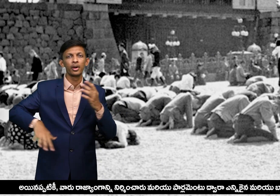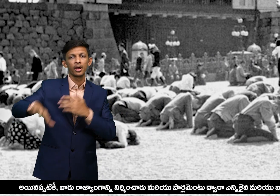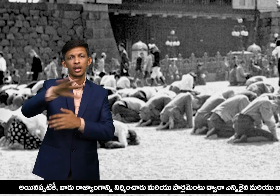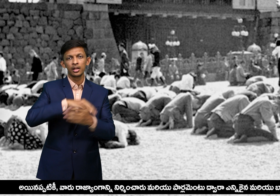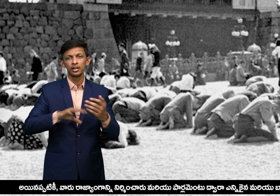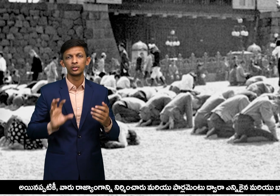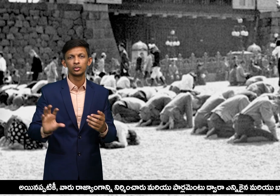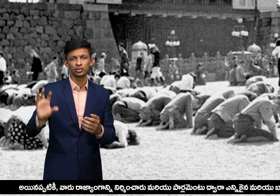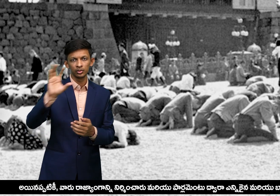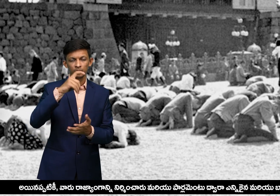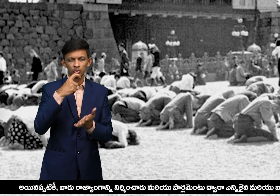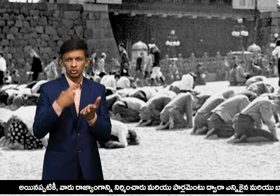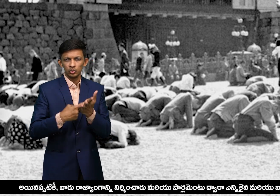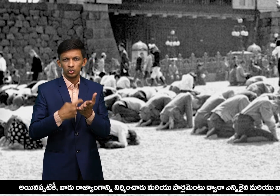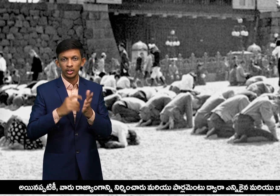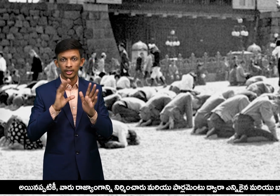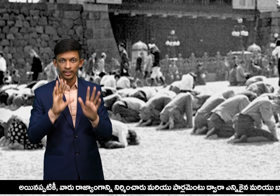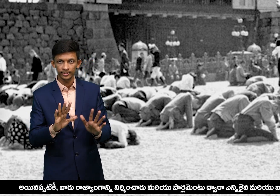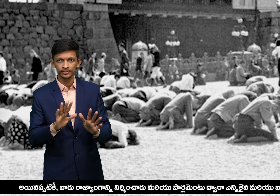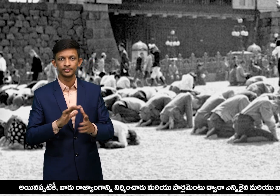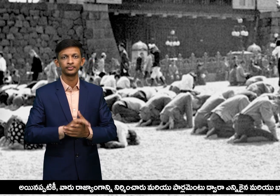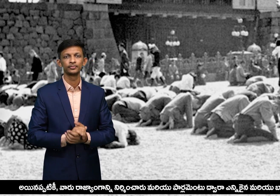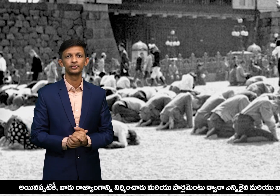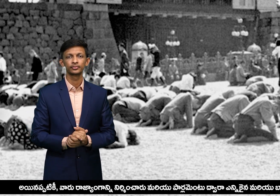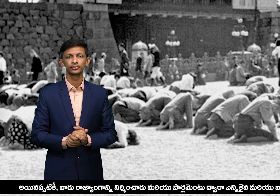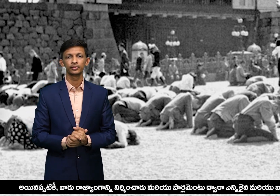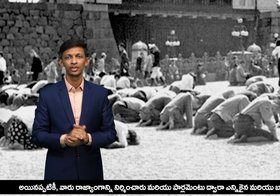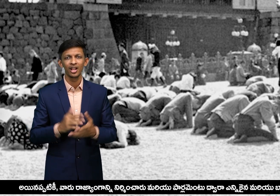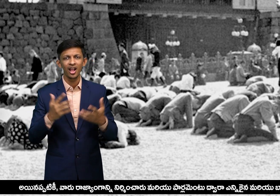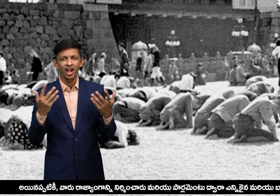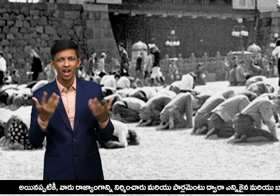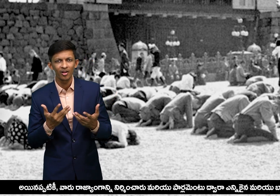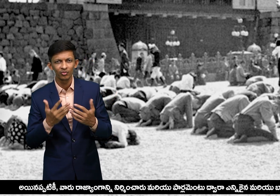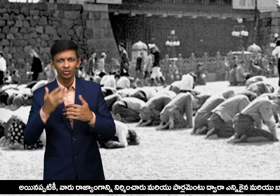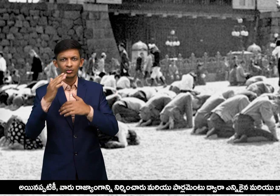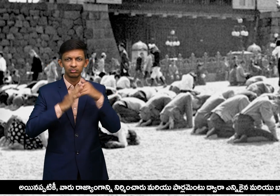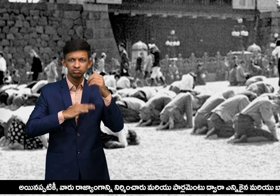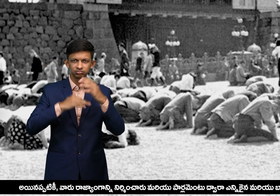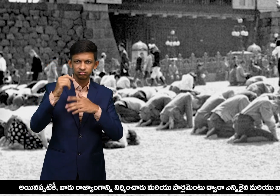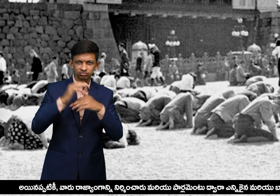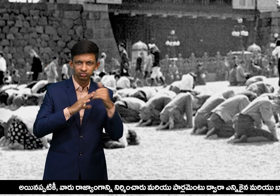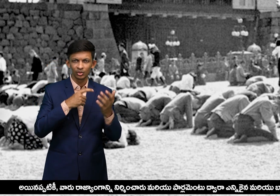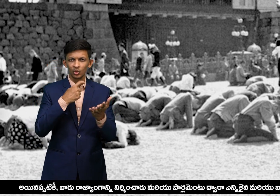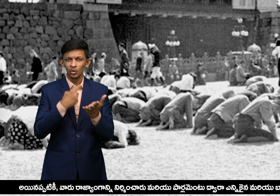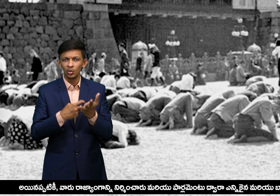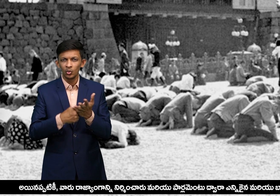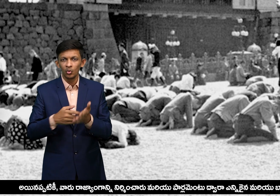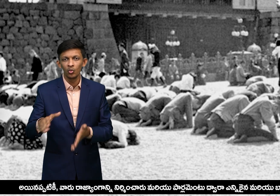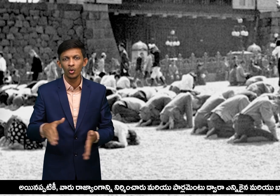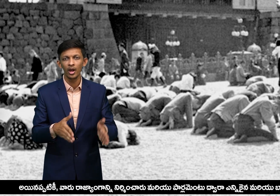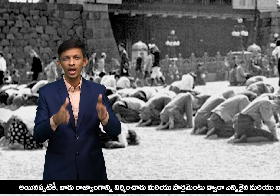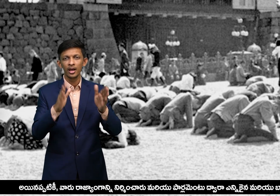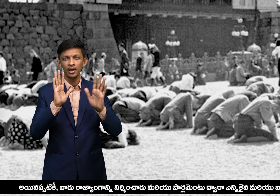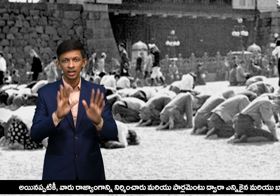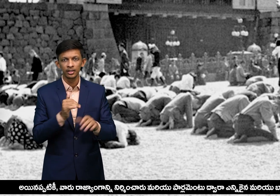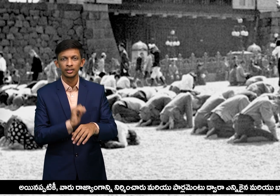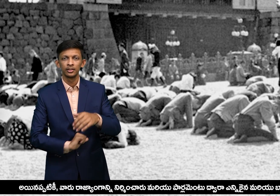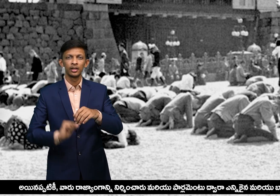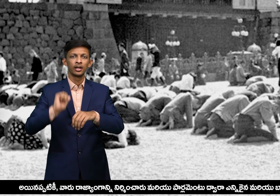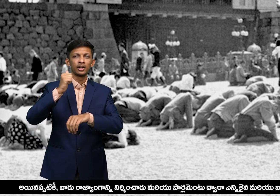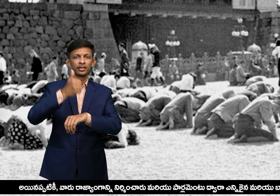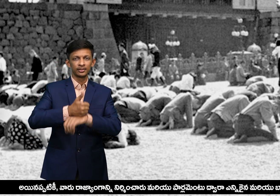అయినప్పటికీ వారు రాజ్యాంగాన్ని నిర్మించారు మరియు పార్లమెంటు ద్వారా ఎన్నికైన మరియు బాధ్యత వహించే ప్రభుత్వాన్ని